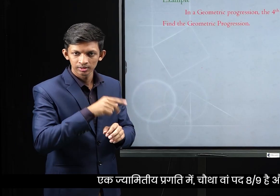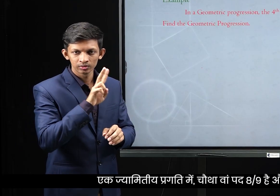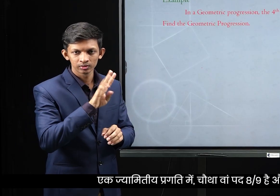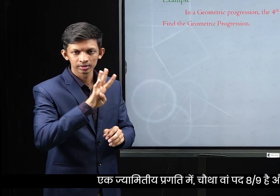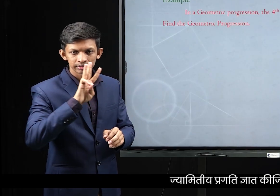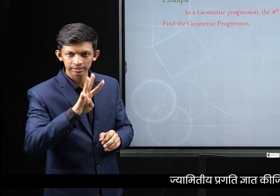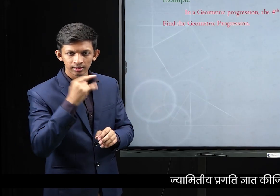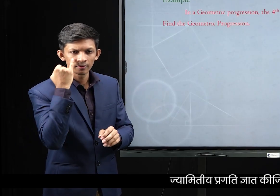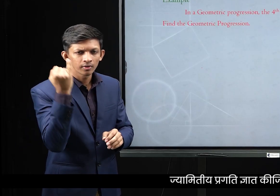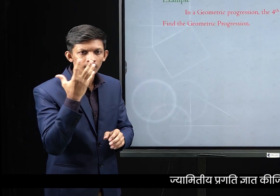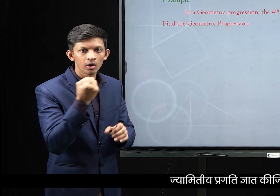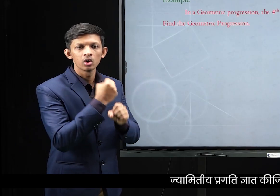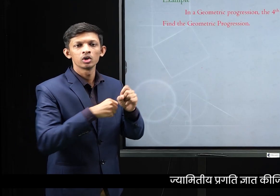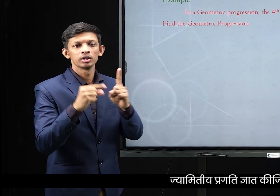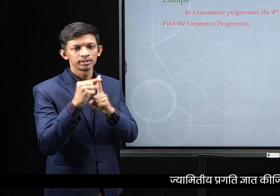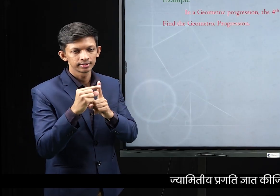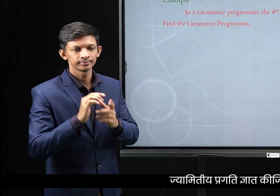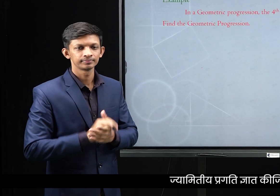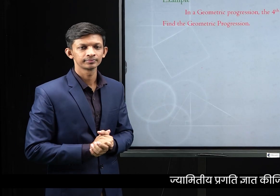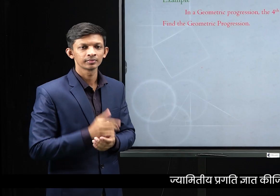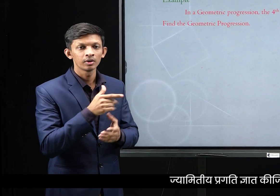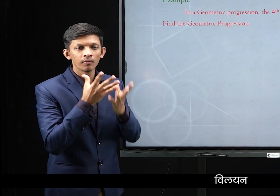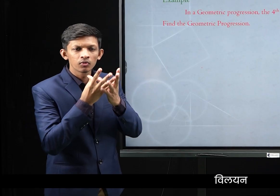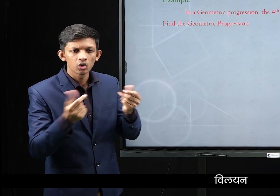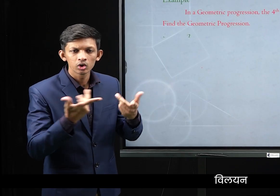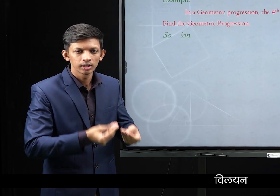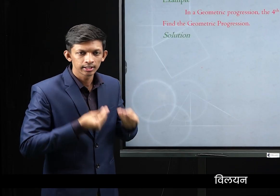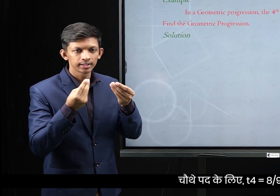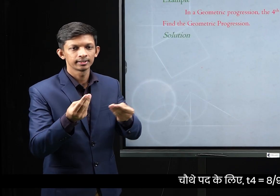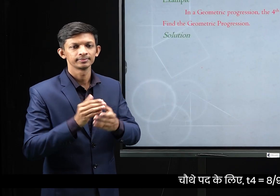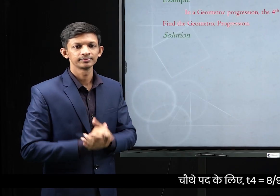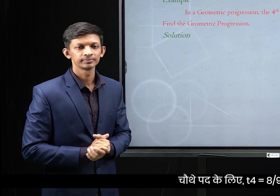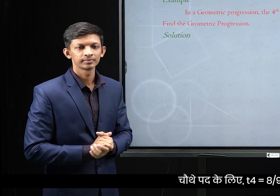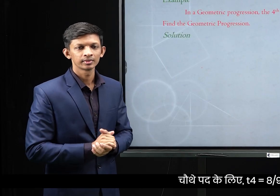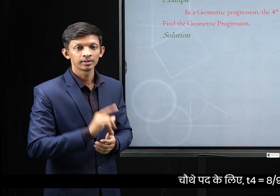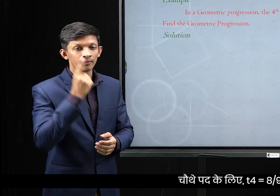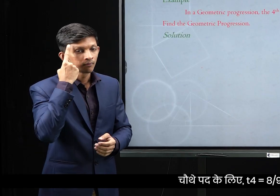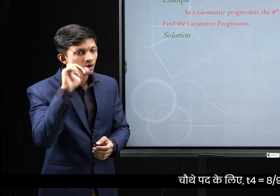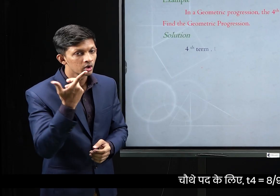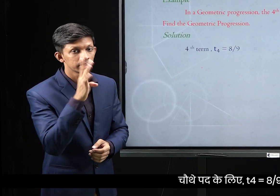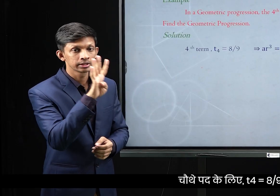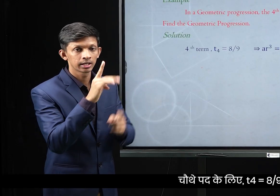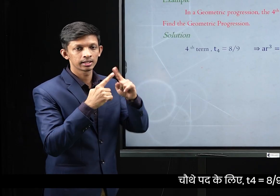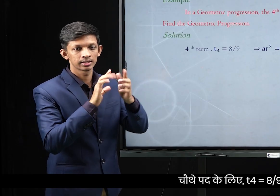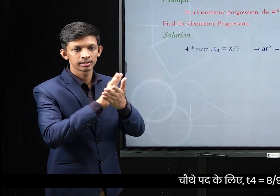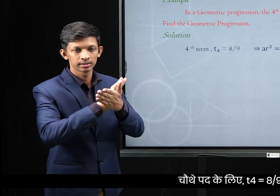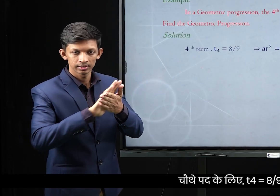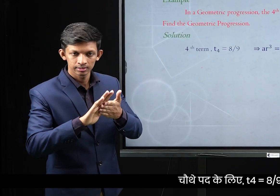64/243 है। ज्यामितीय प्रगति ज्ञात कीजिए। विलयन चौथे पद के लिए T4